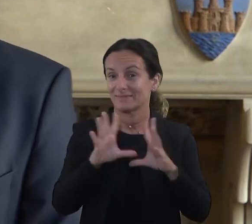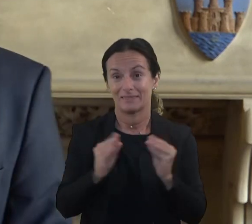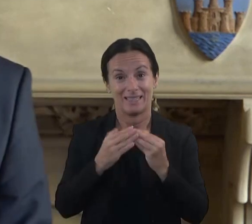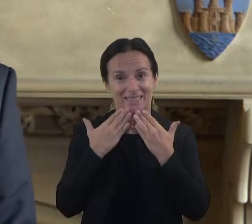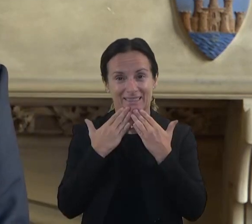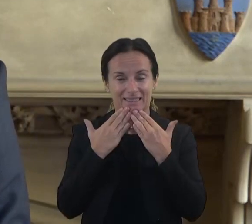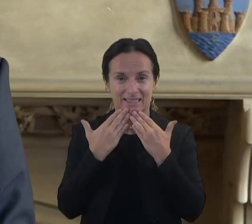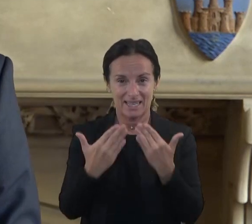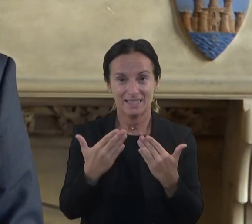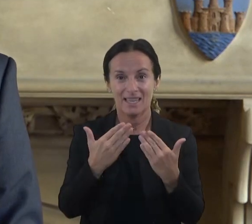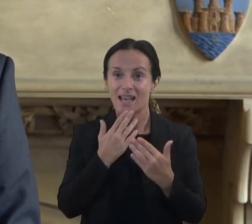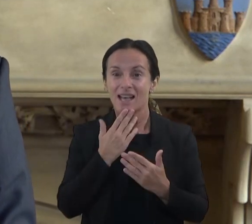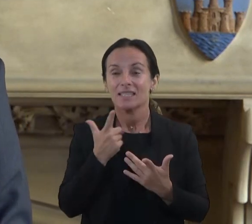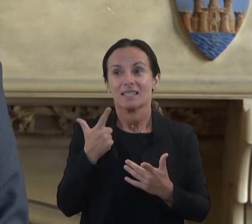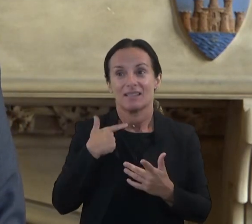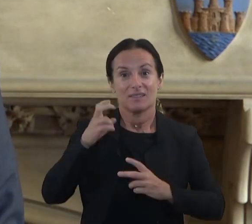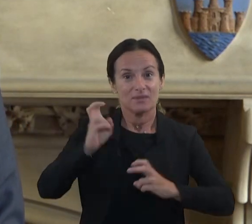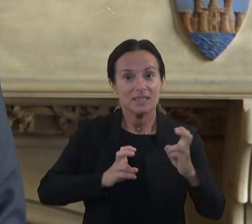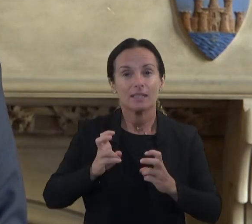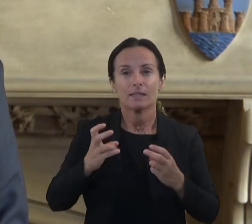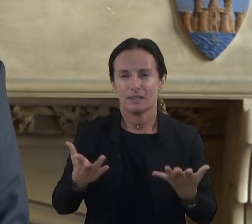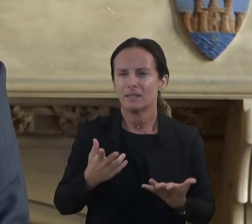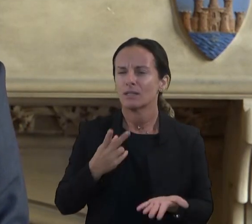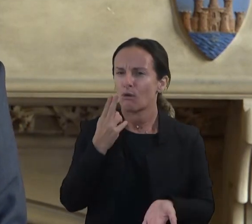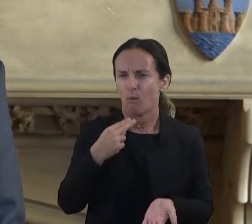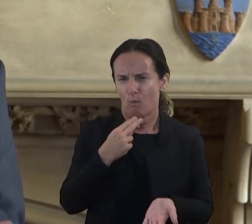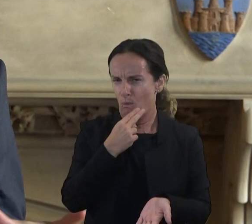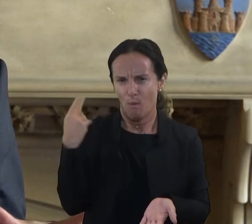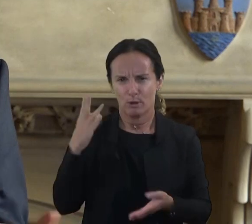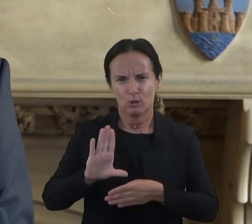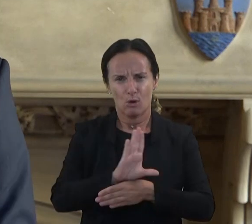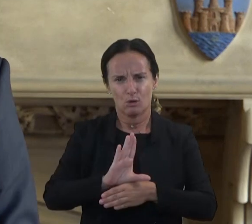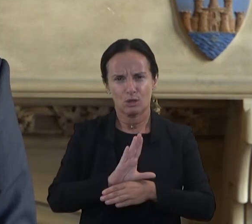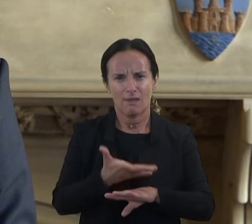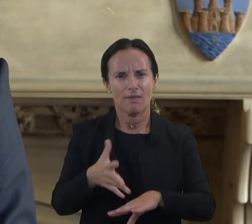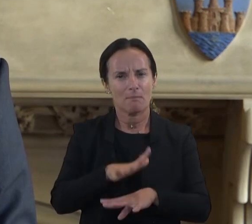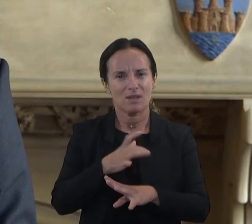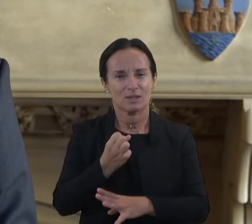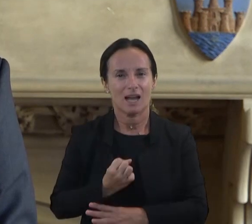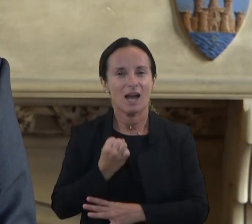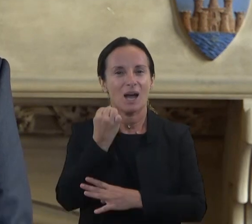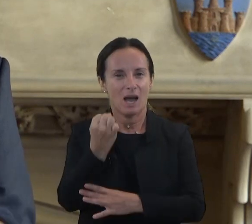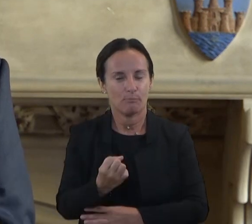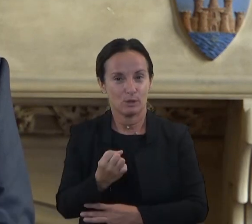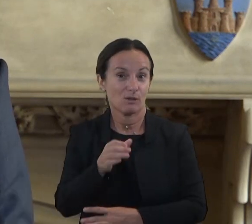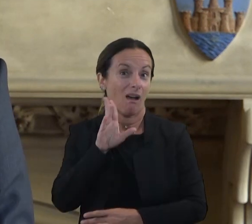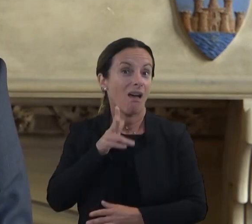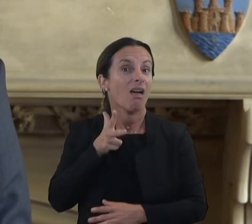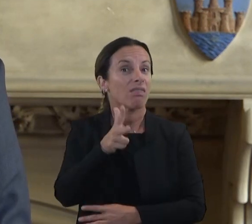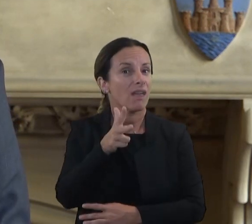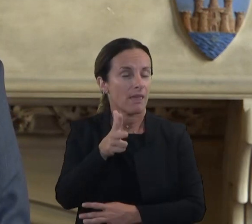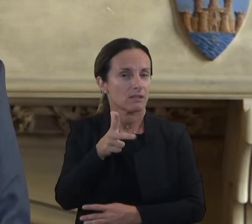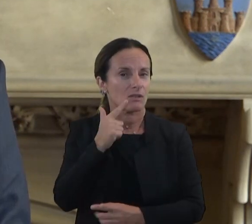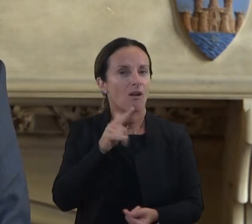gracias por vuestra presencia, y contad siempre, ¿no? con el Consejo de Mallorca para garantizar